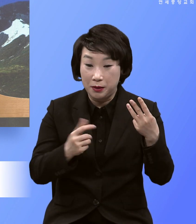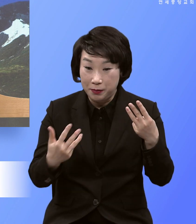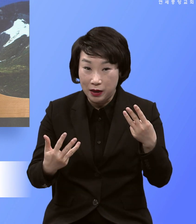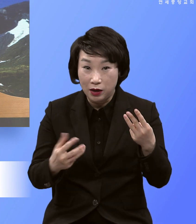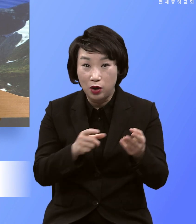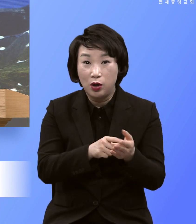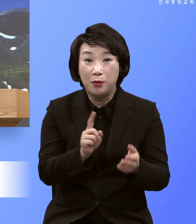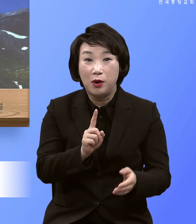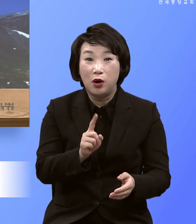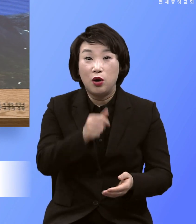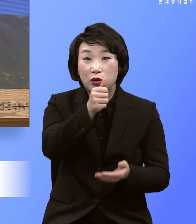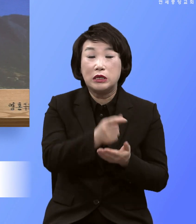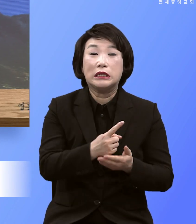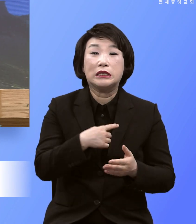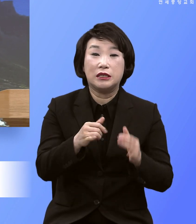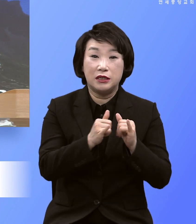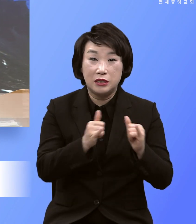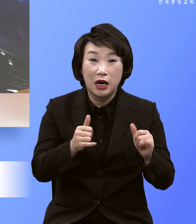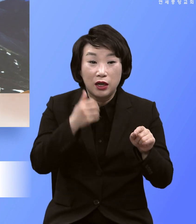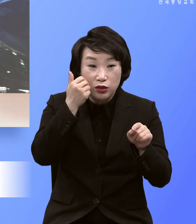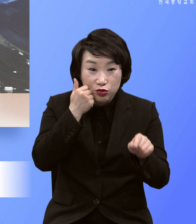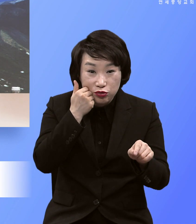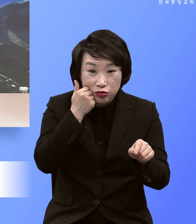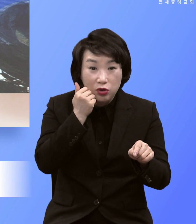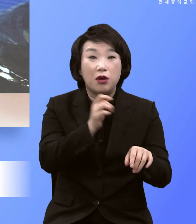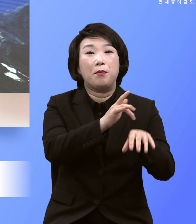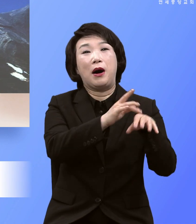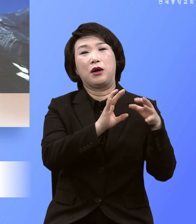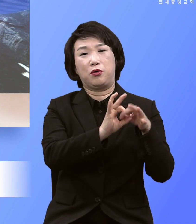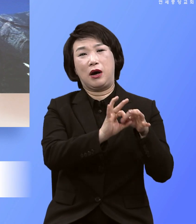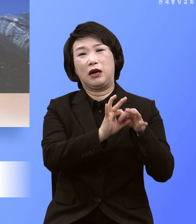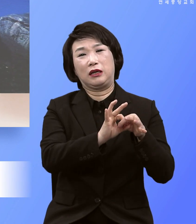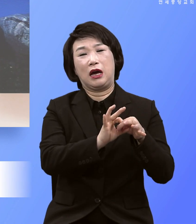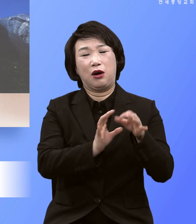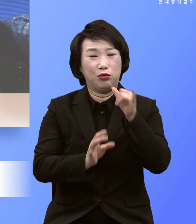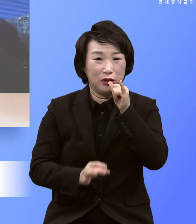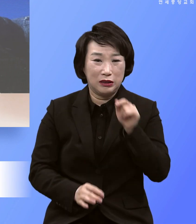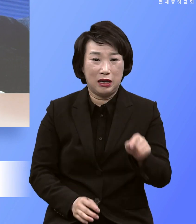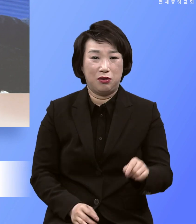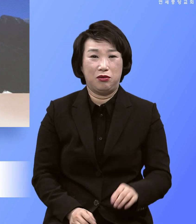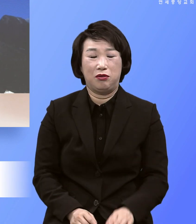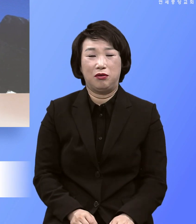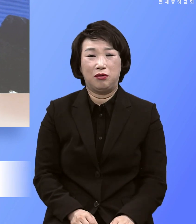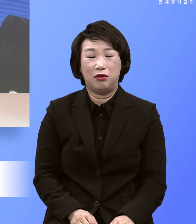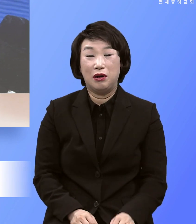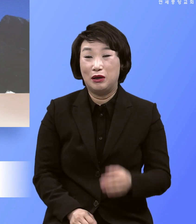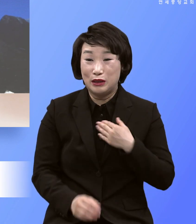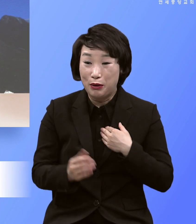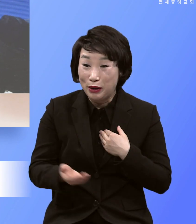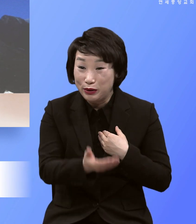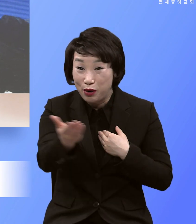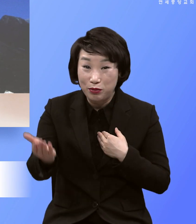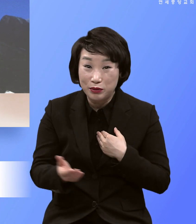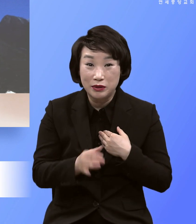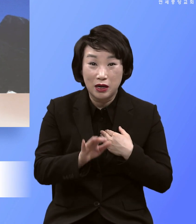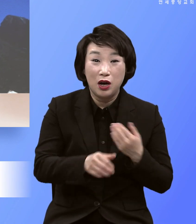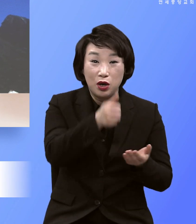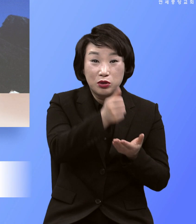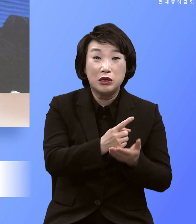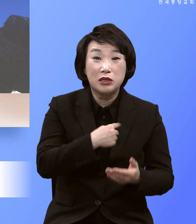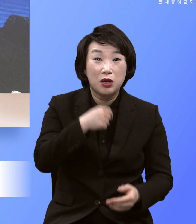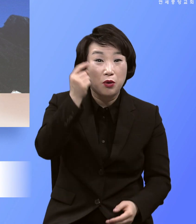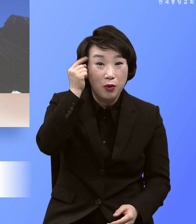8절에 죄를 짓는 자는 마귀에게 속하나니 나와 여러분들이 죄를 짓는